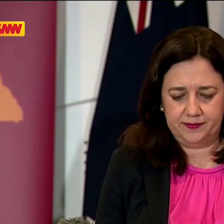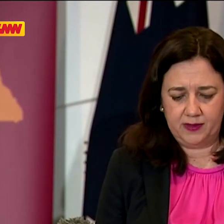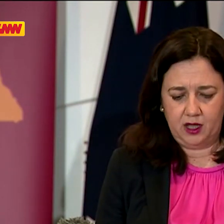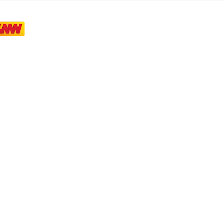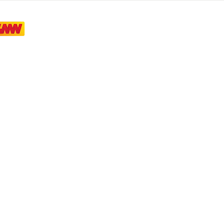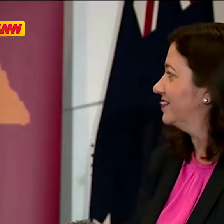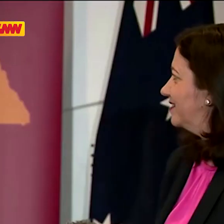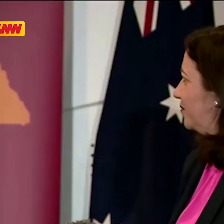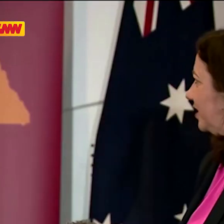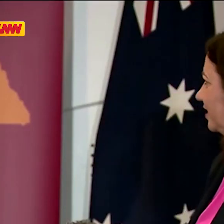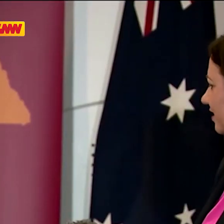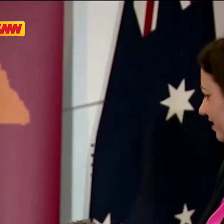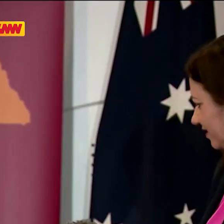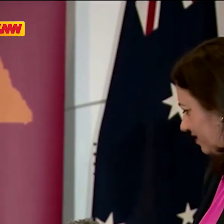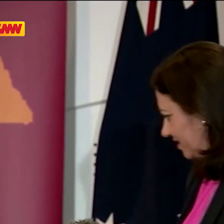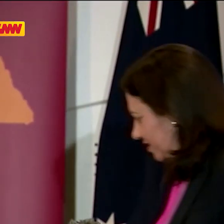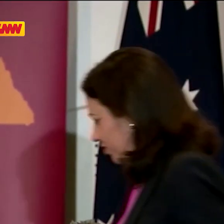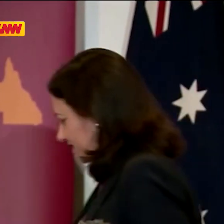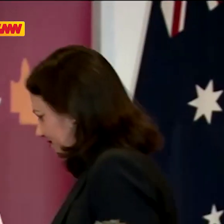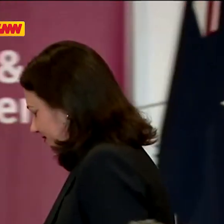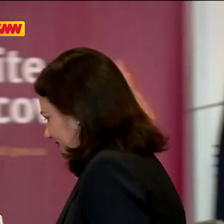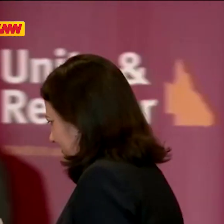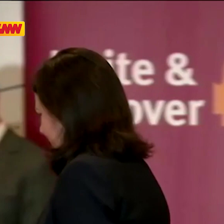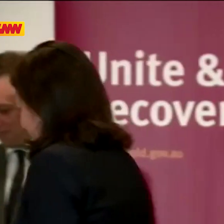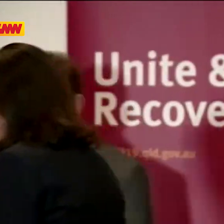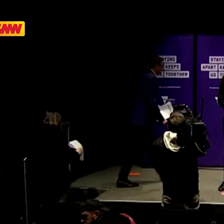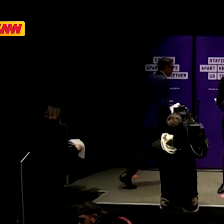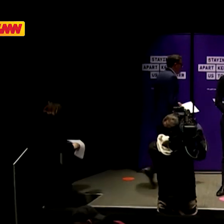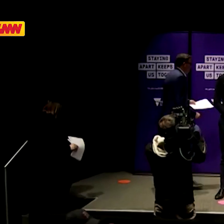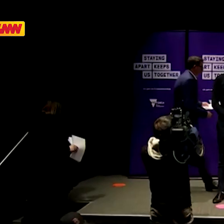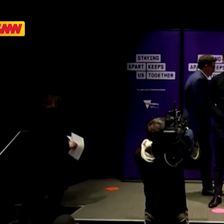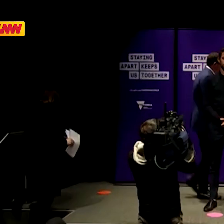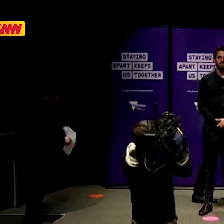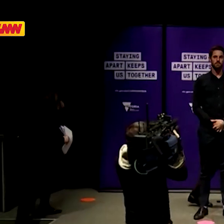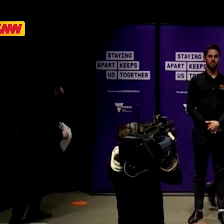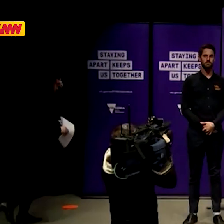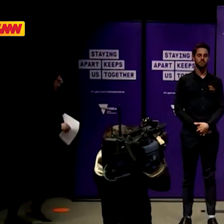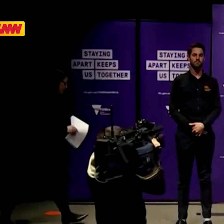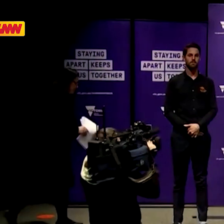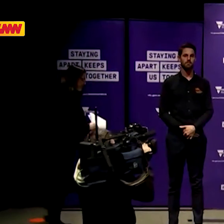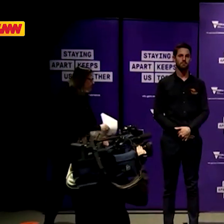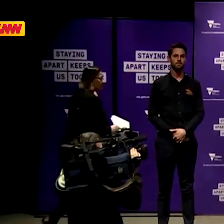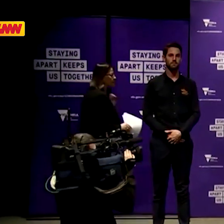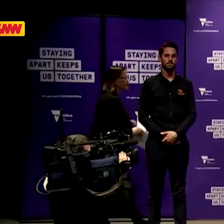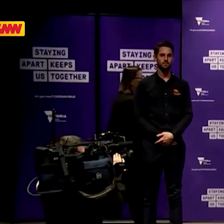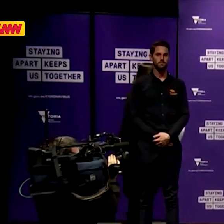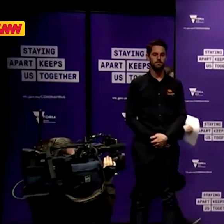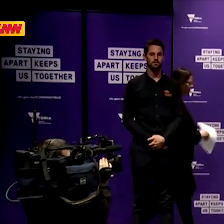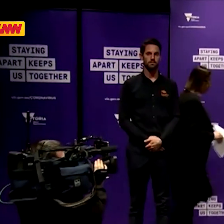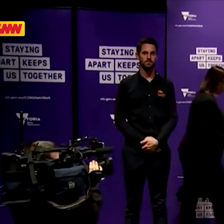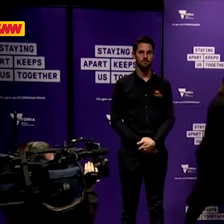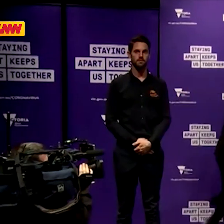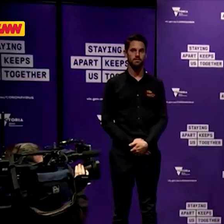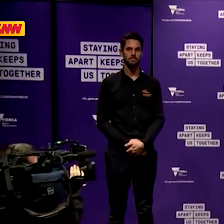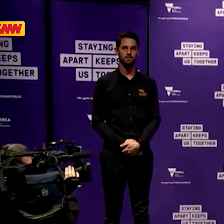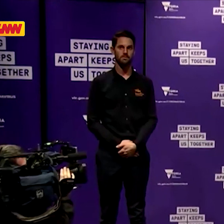2 weeks. Autoridade Estado de Vitória ne afirma ato garante funcionamento ne se autoriza polícia alo patrulhamento ba comunidade. Banhira re ema ruma